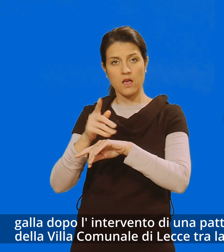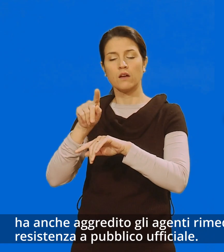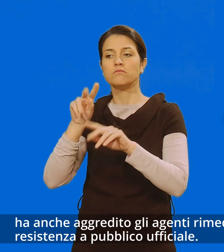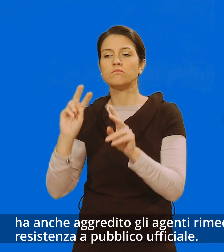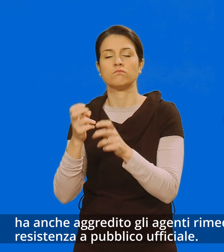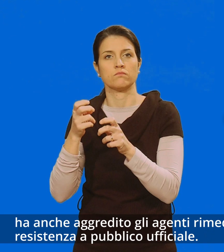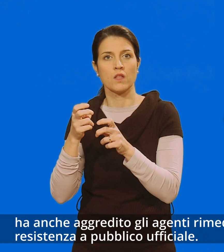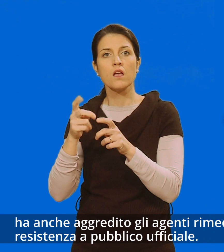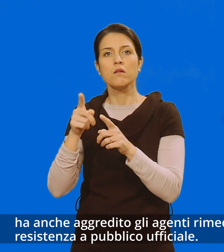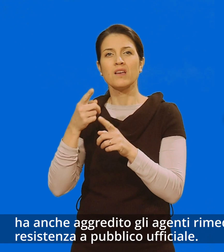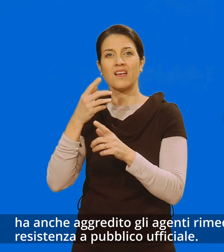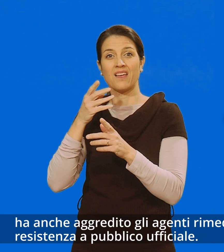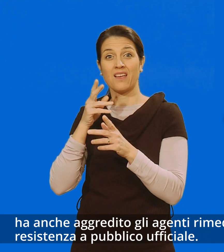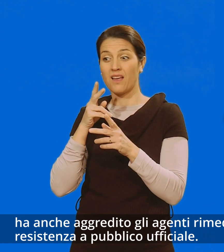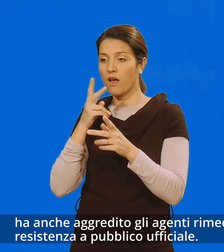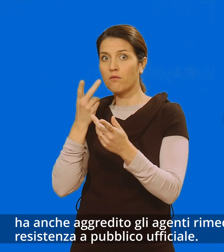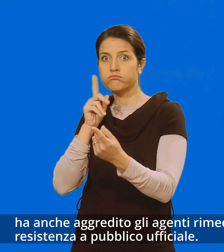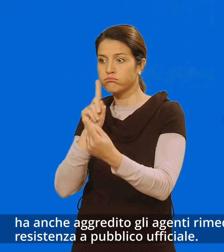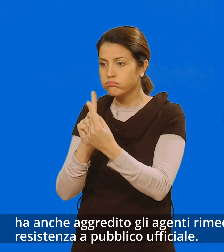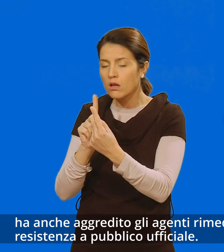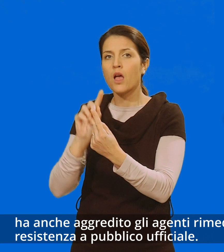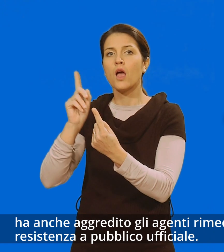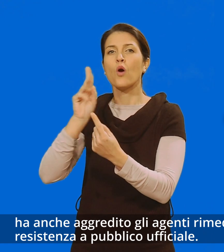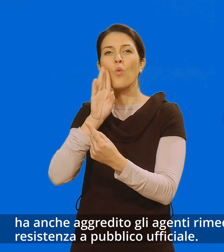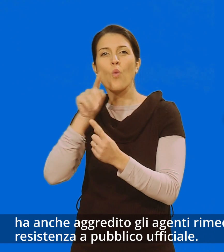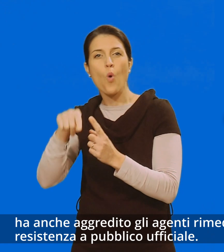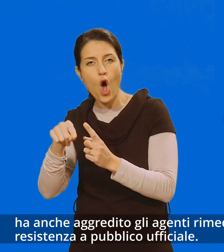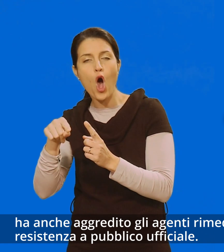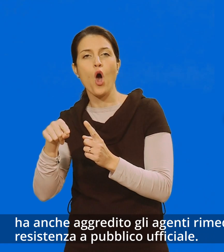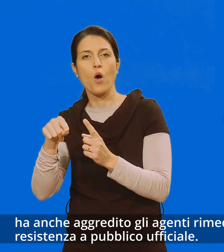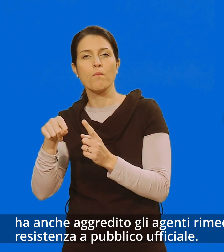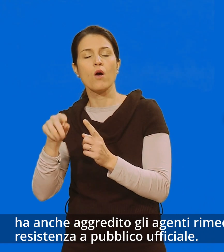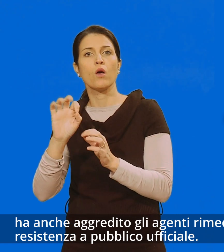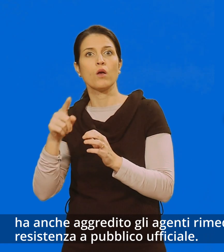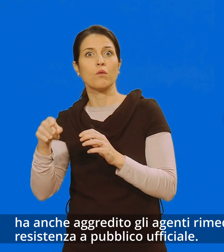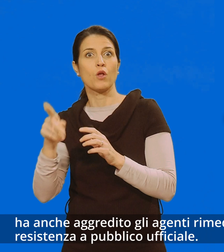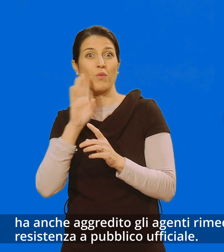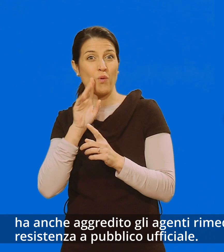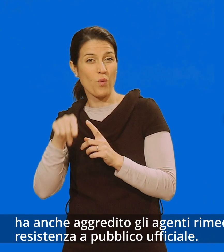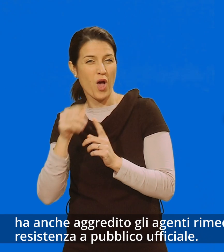anche aggredito gli agenti rimediando una denuncia per resistenza a pubblico ufficiale